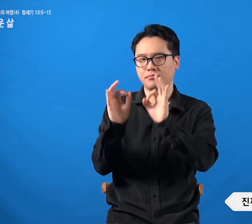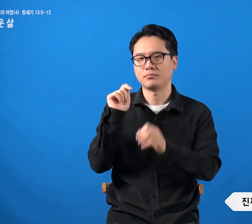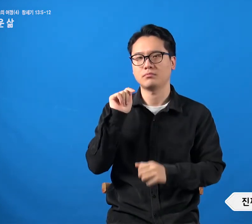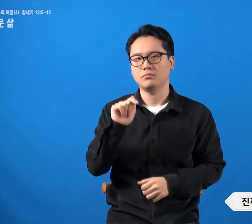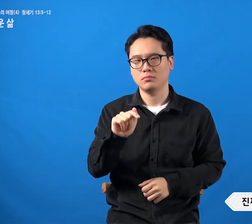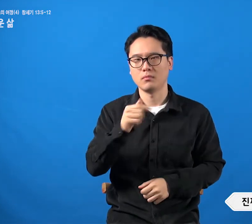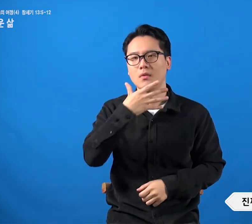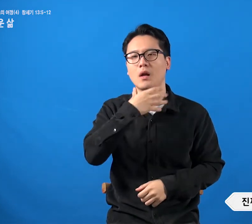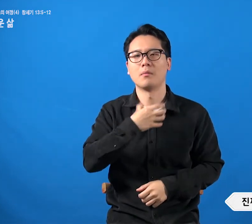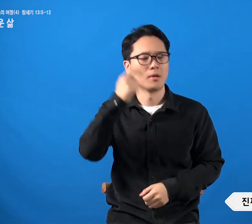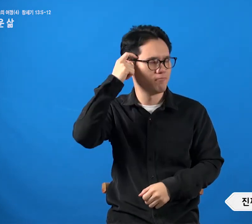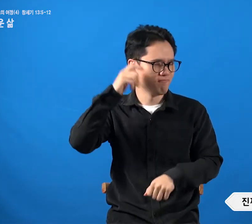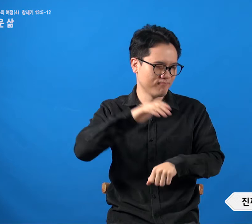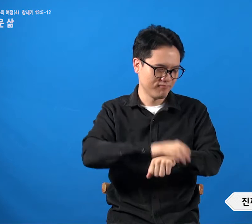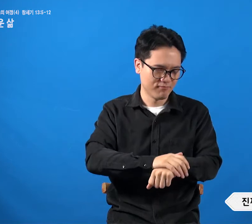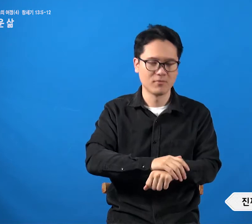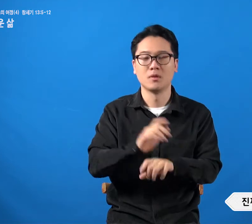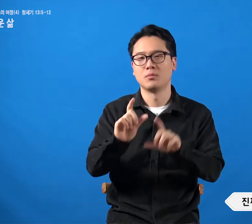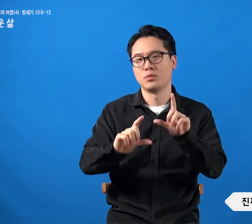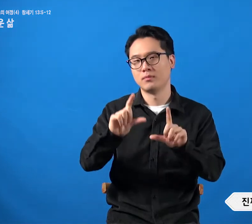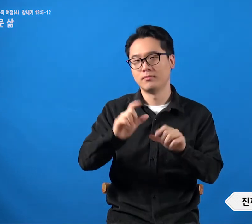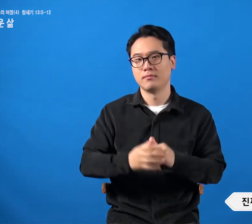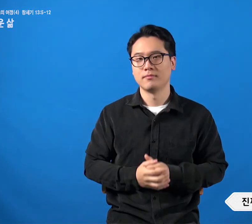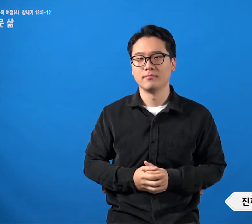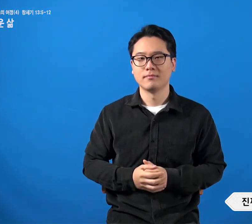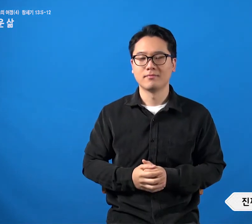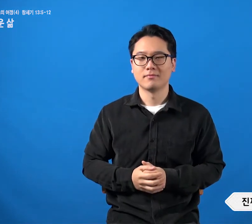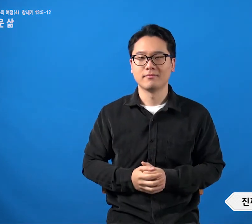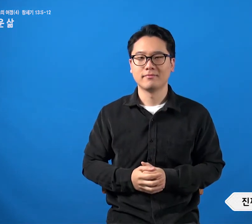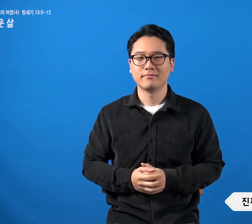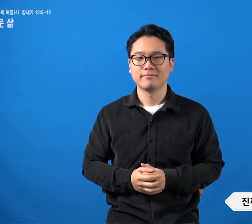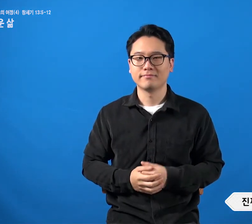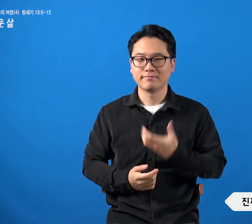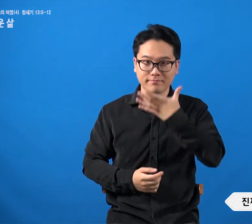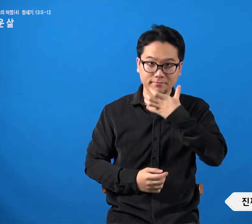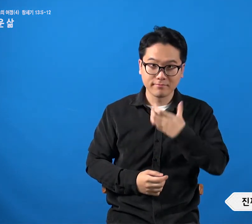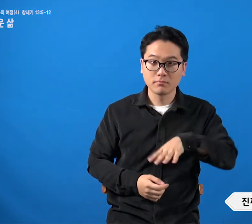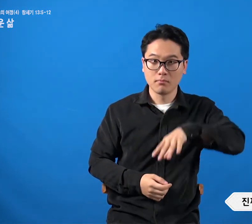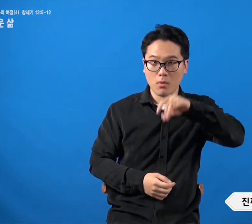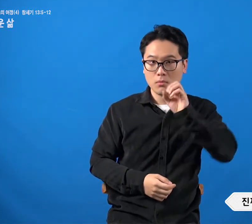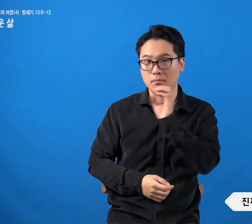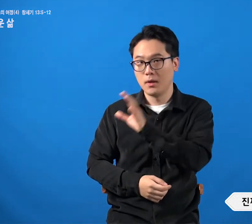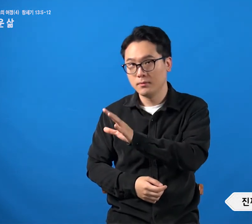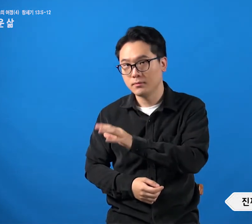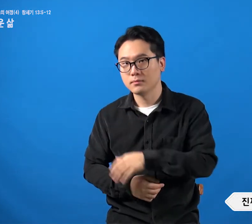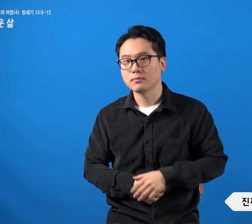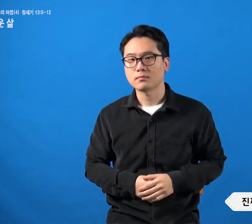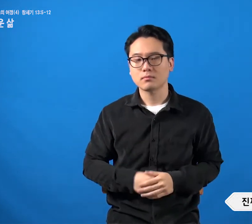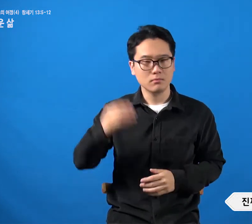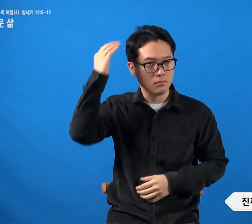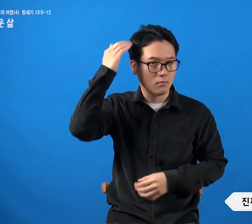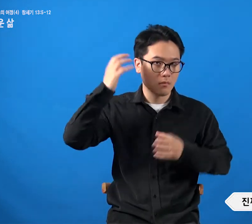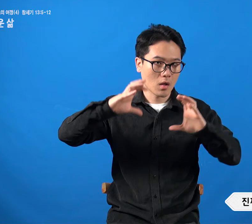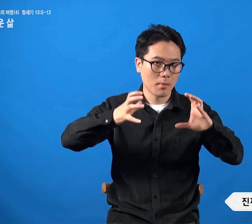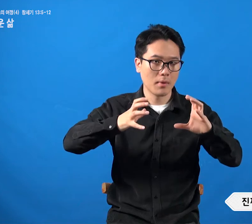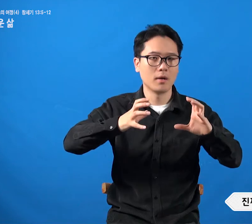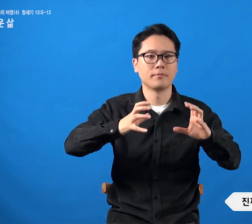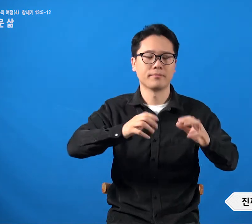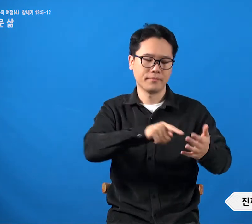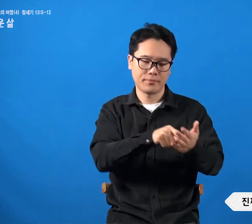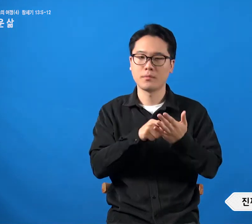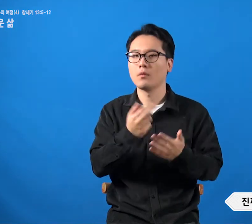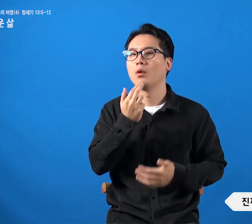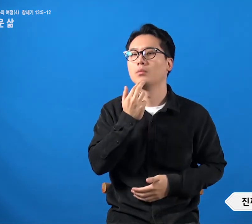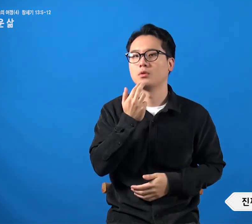모습을 우리는 보게 됩니다. 그는 제일 먼저 이야기합니다. 한국말 성경에 나와 있지 않지만